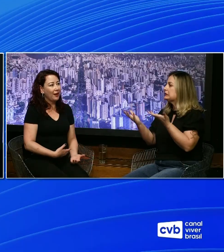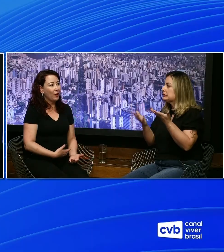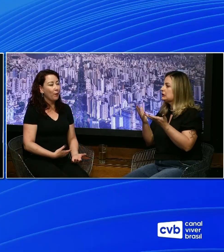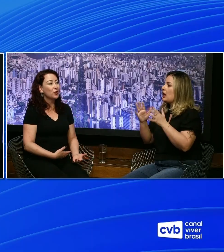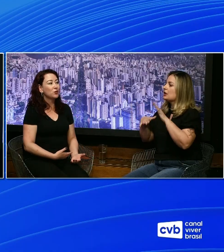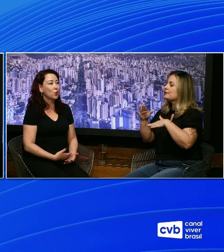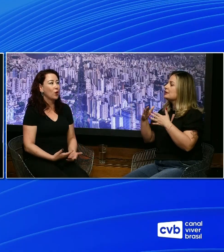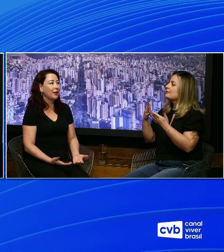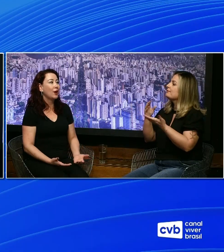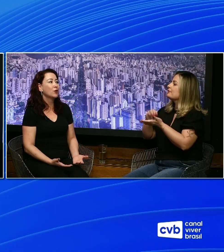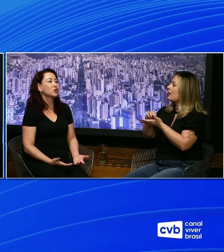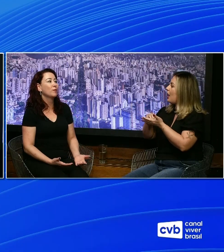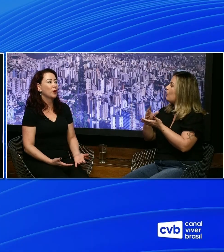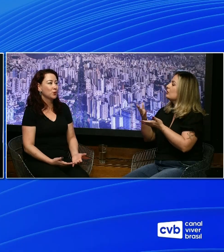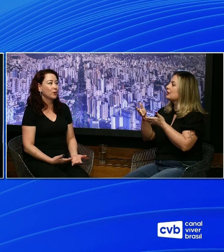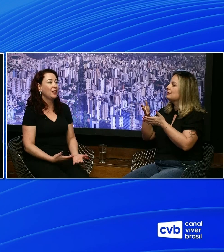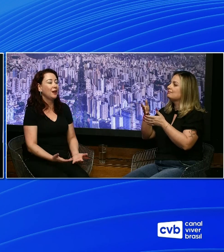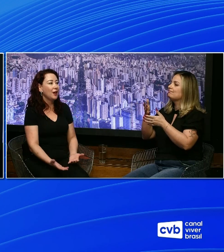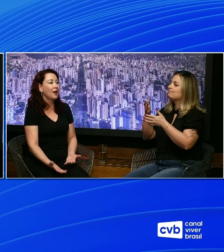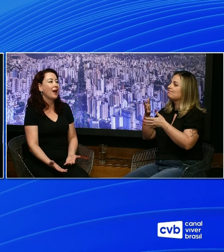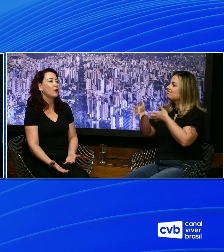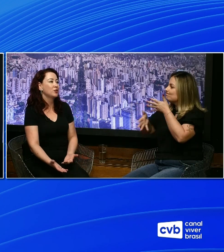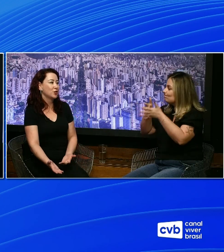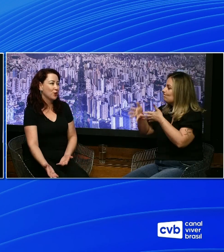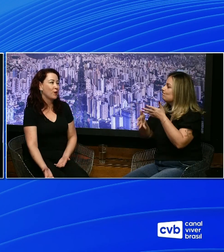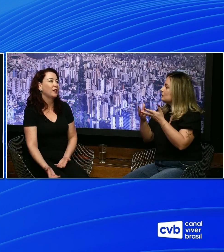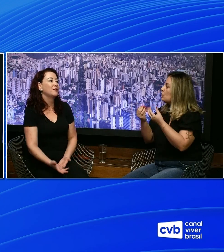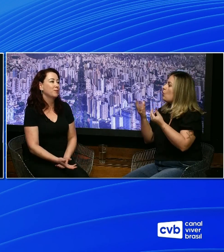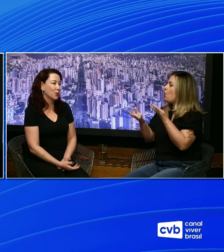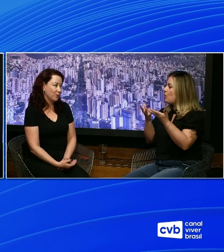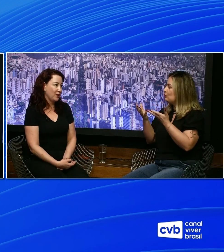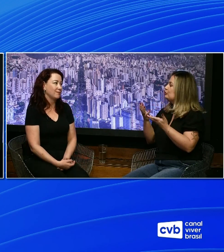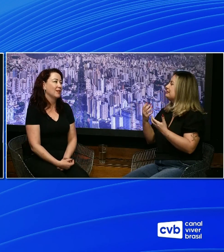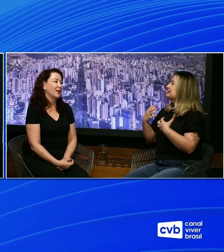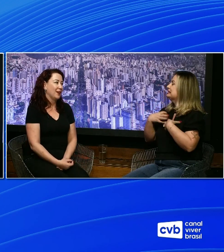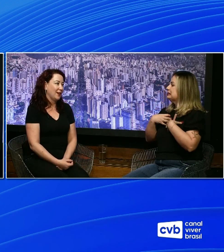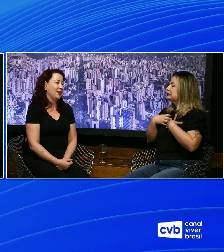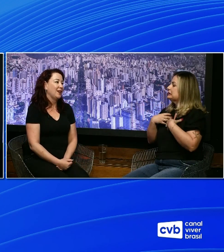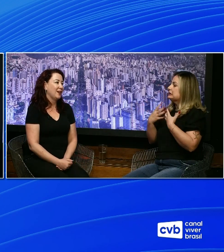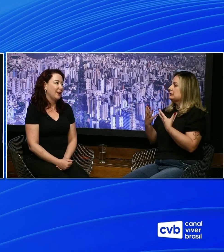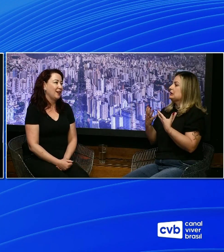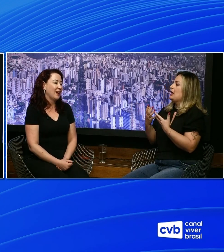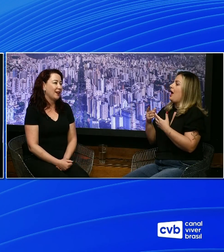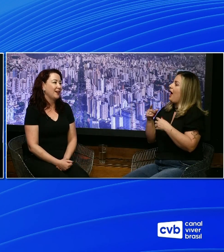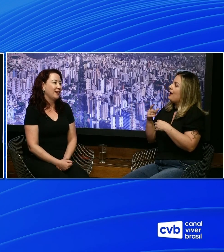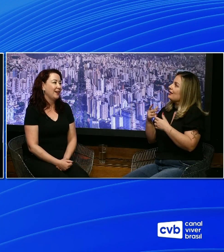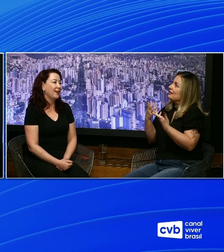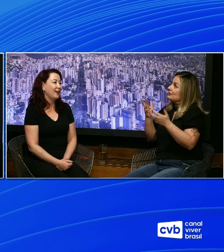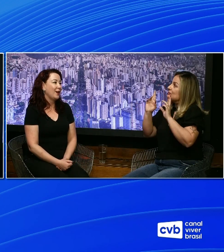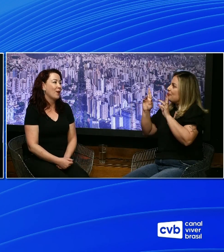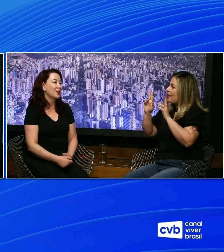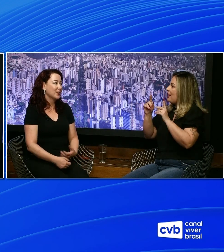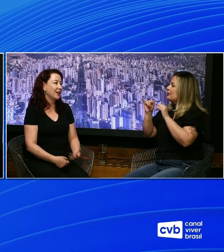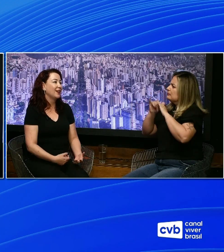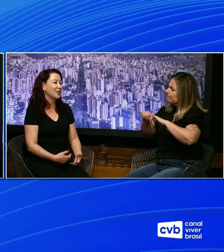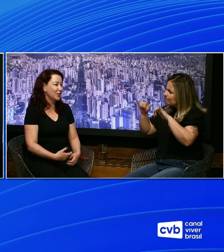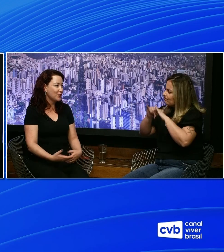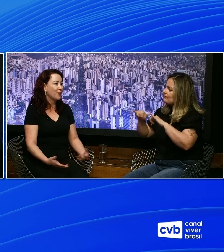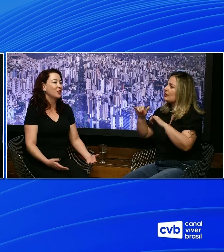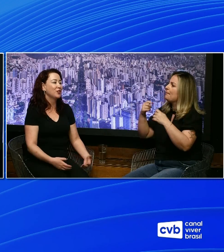eu posso escolher ou eu só posso ir aonde escolhem por mim? Perfeito. E aí, eu acho que a gente pode